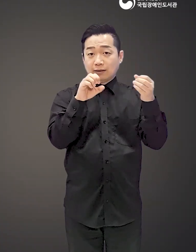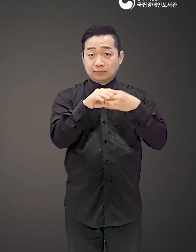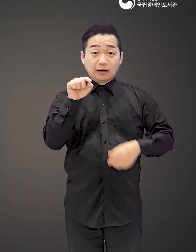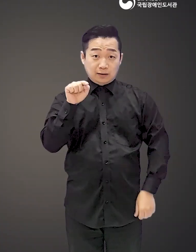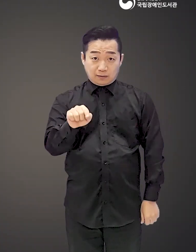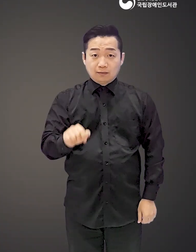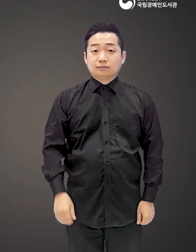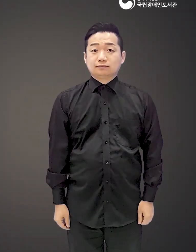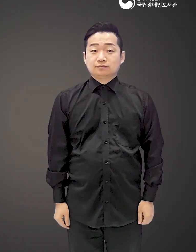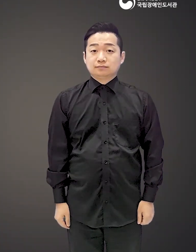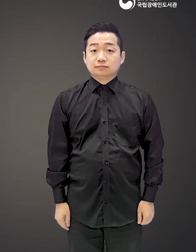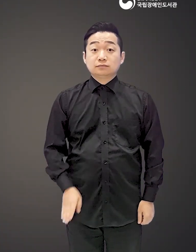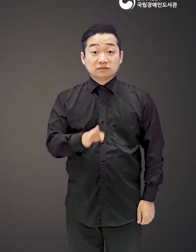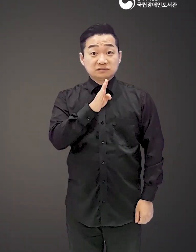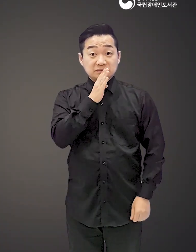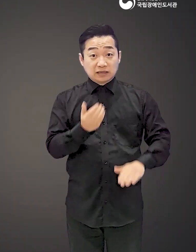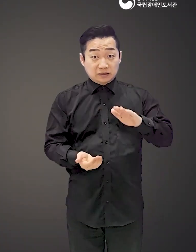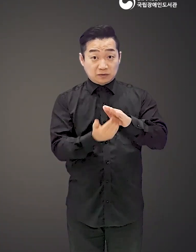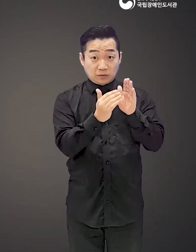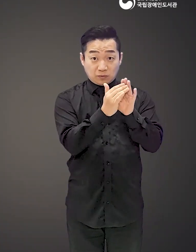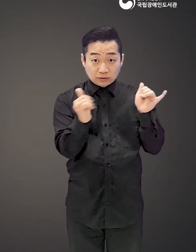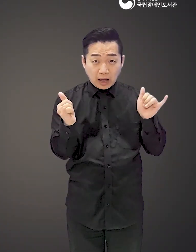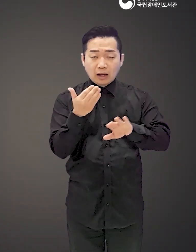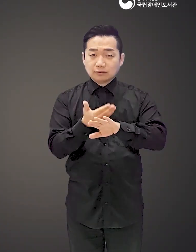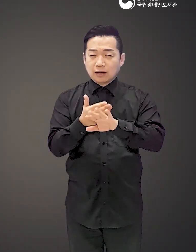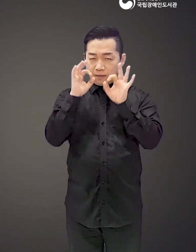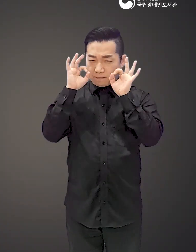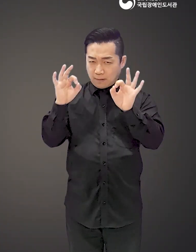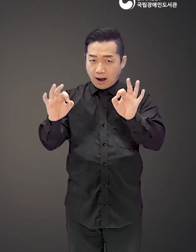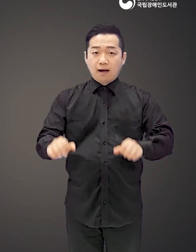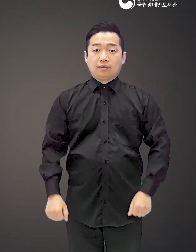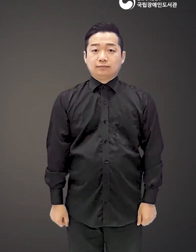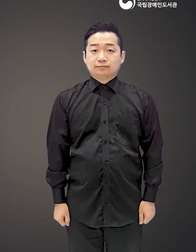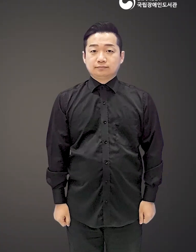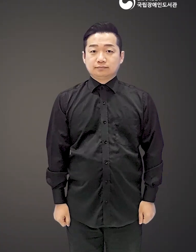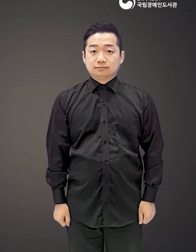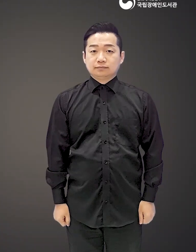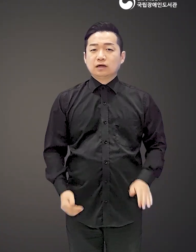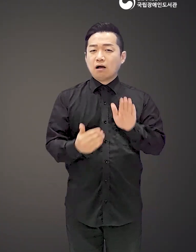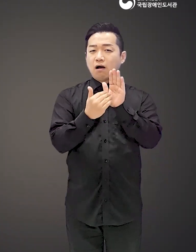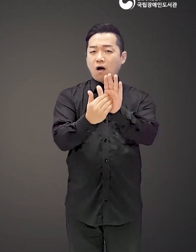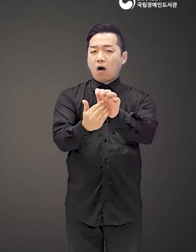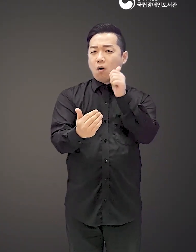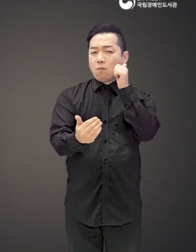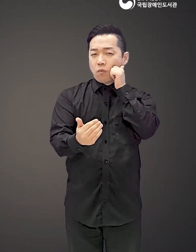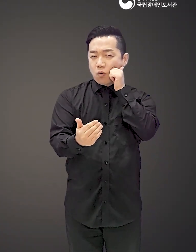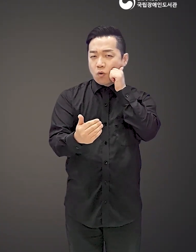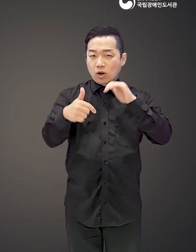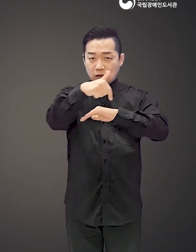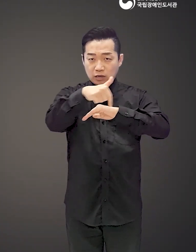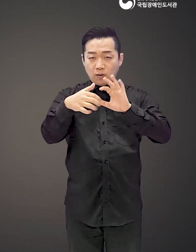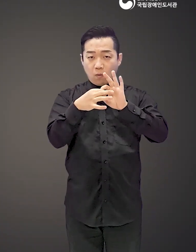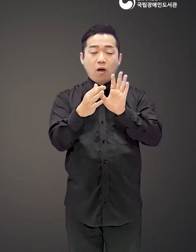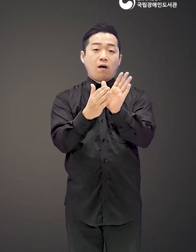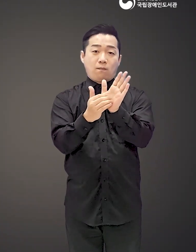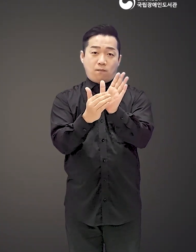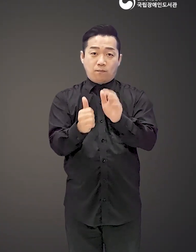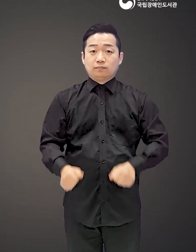것이다. 진짜 최고들은 다른 것을 본다. 거절할 수 없는 기획의